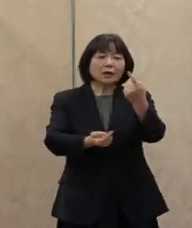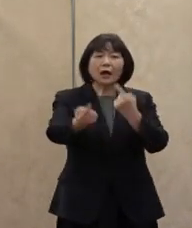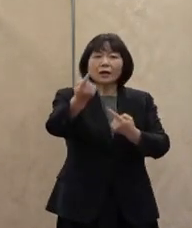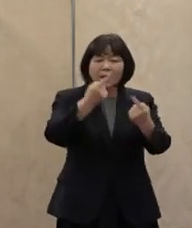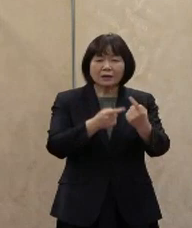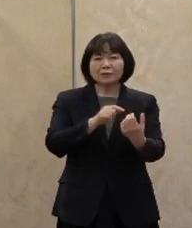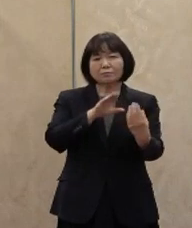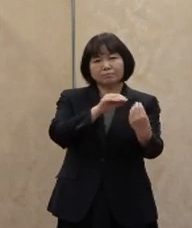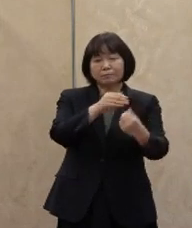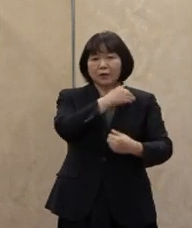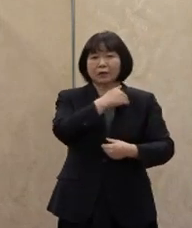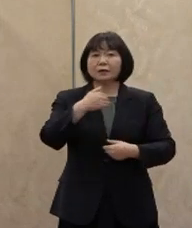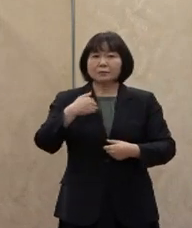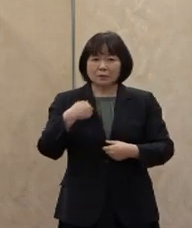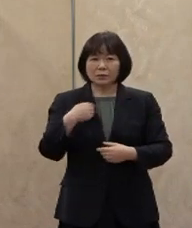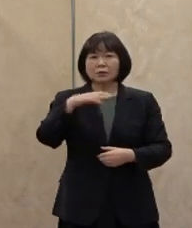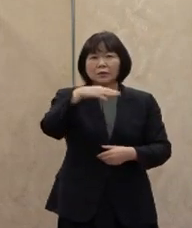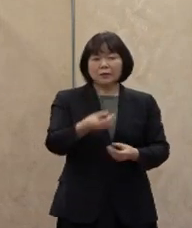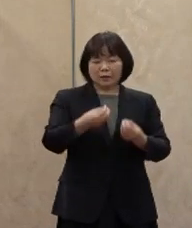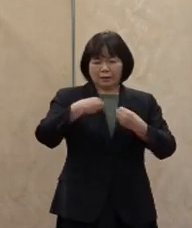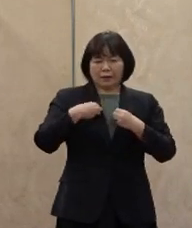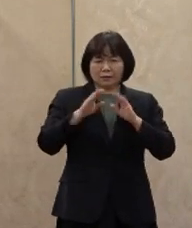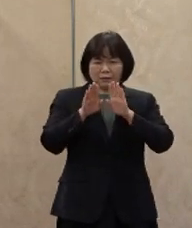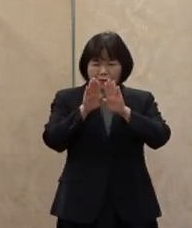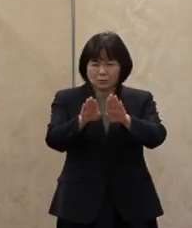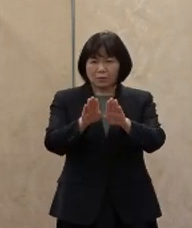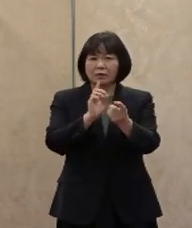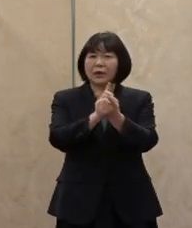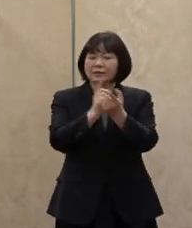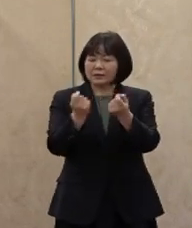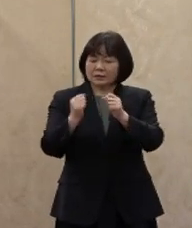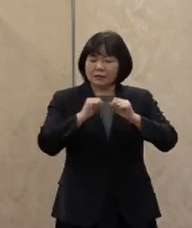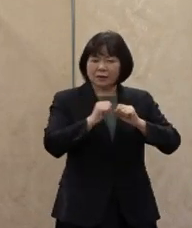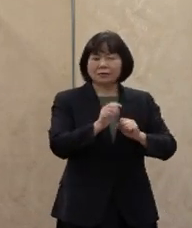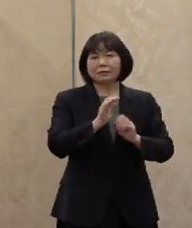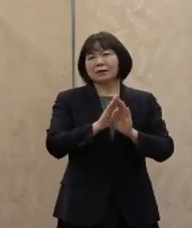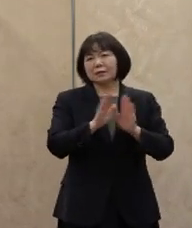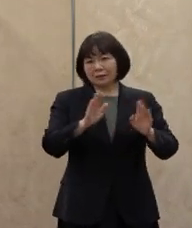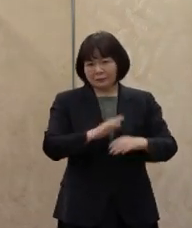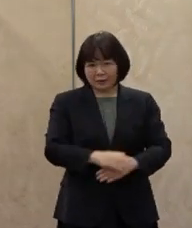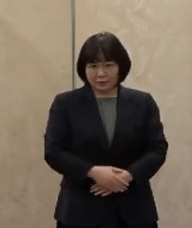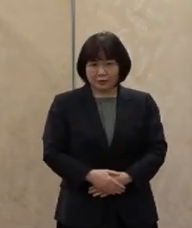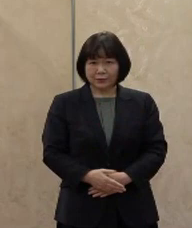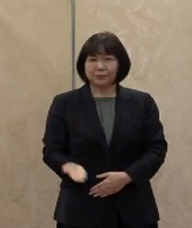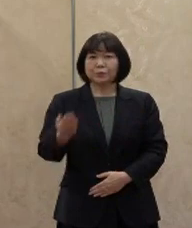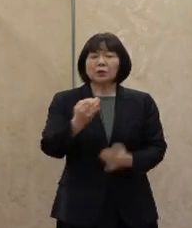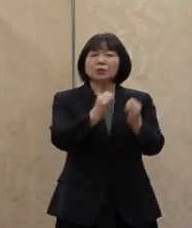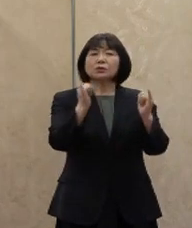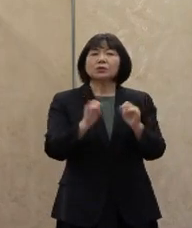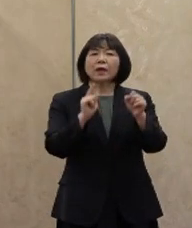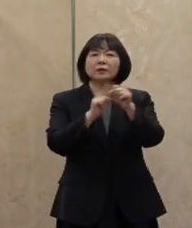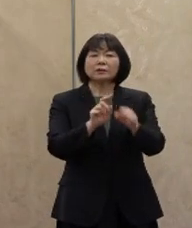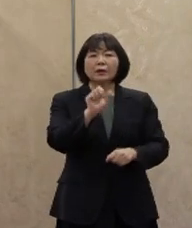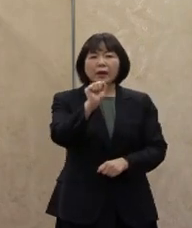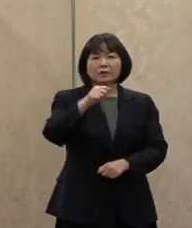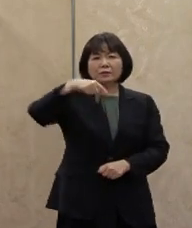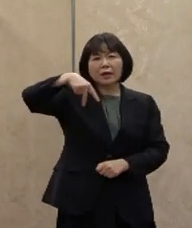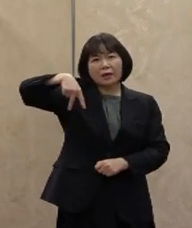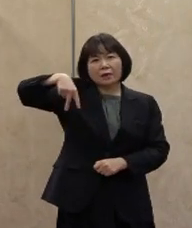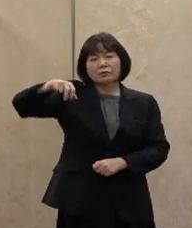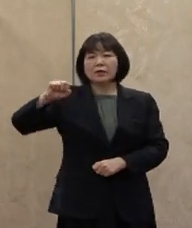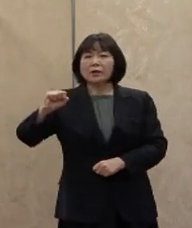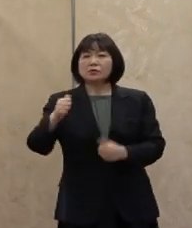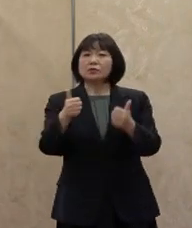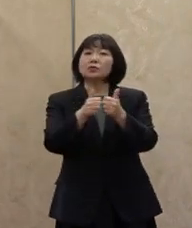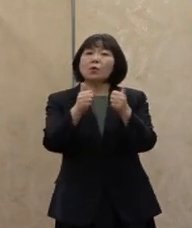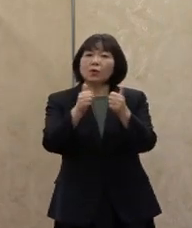もここでさせていただきます。ここでもあの感染症対策を取って実行していたします。もう一つ、女性のための SNS 相談ということで、